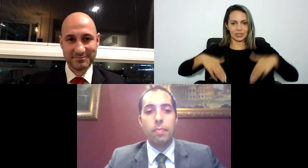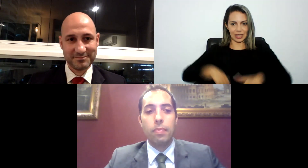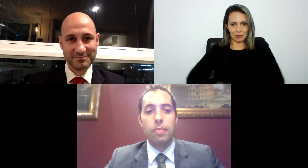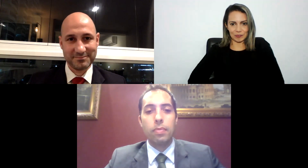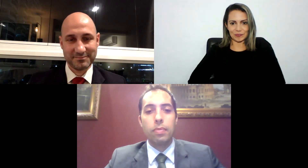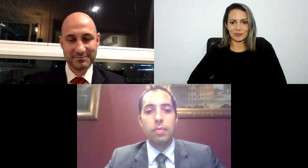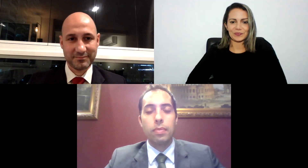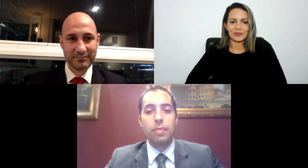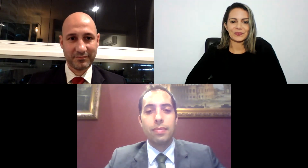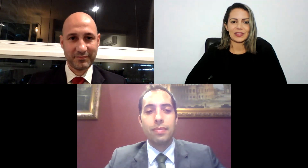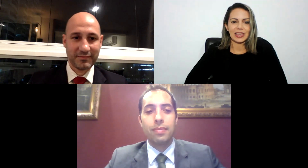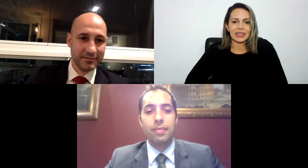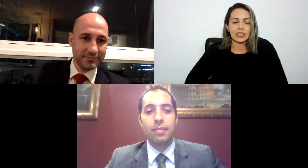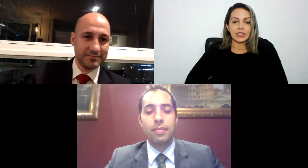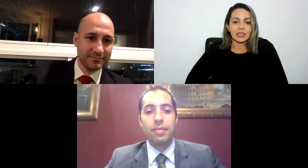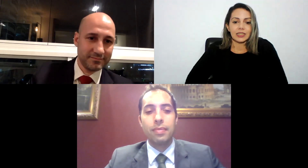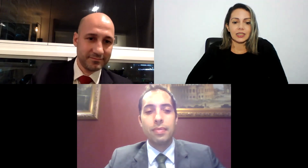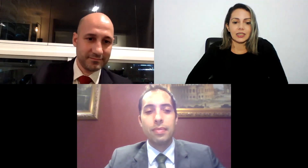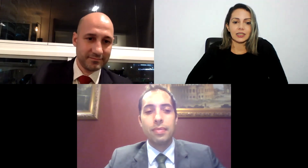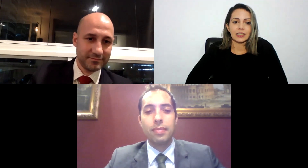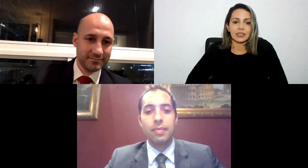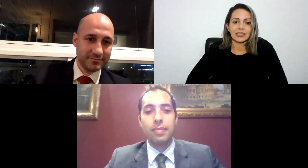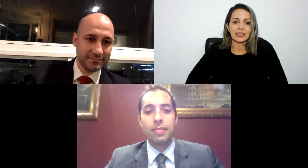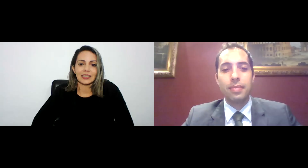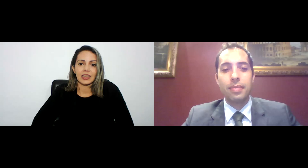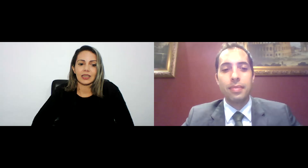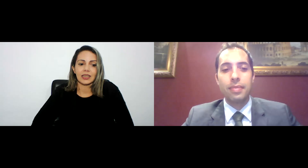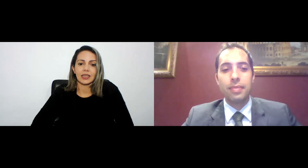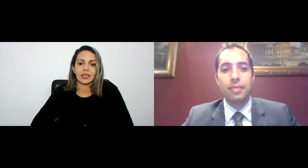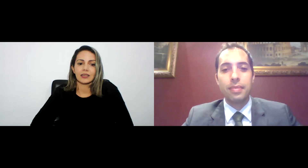eu vou só pedir para o Poch ativar minha câmera por gentileza